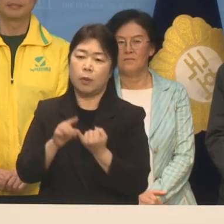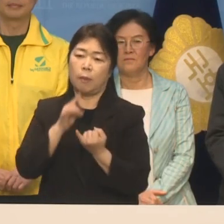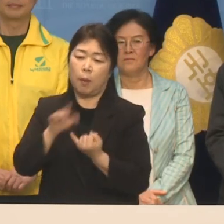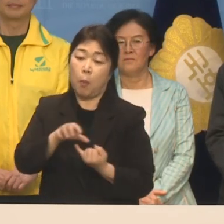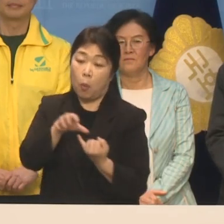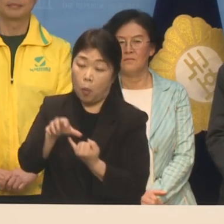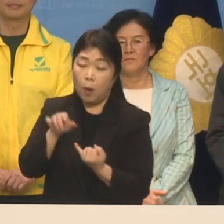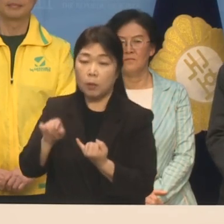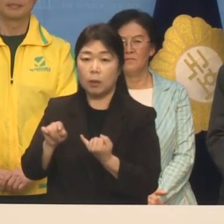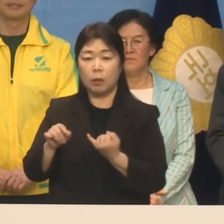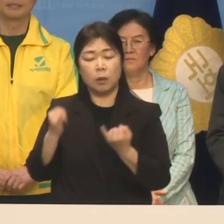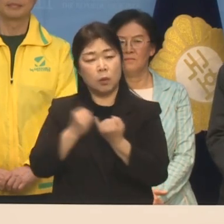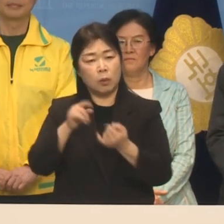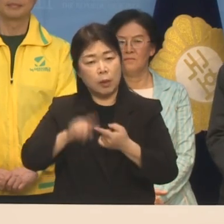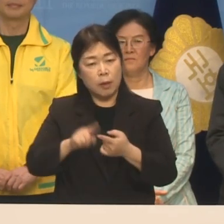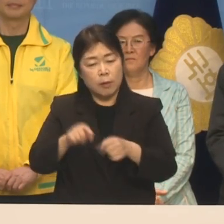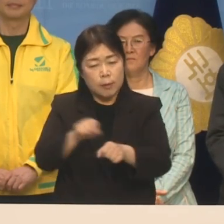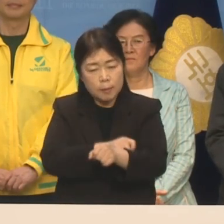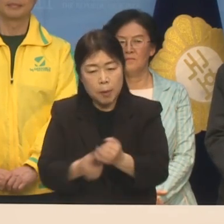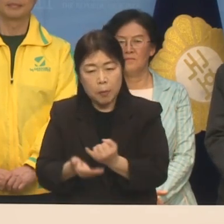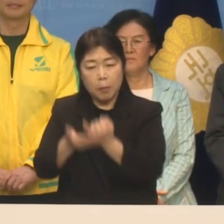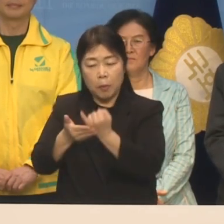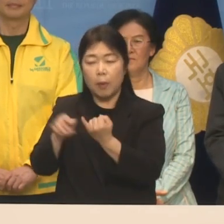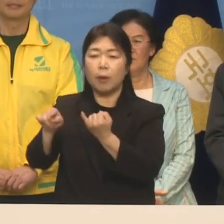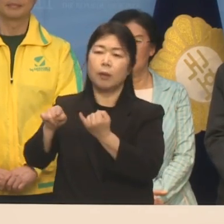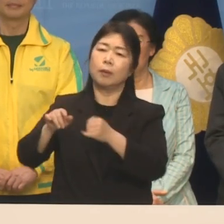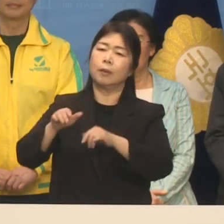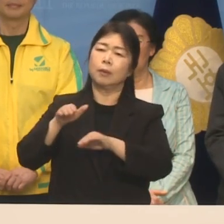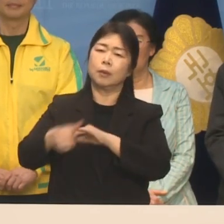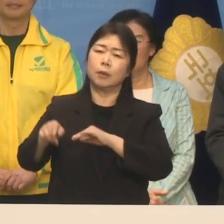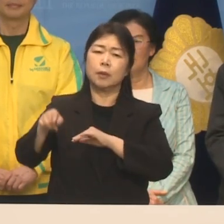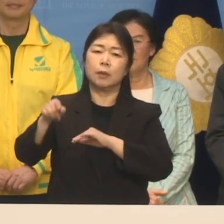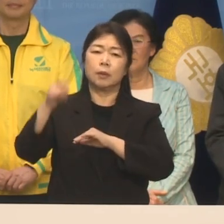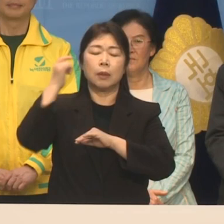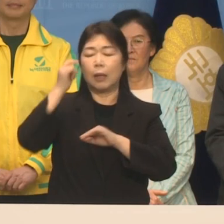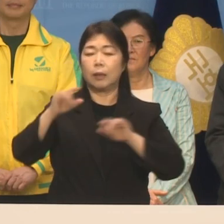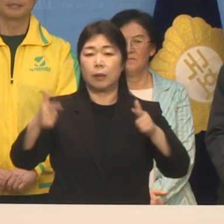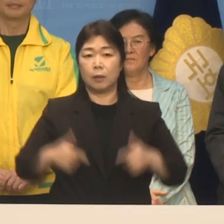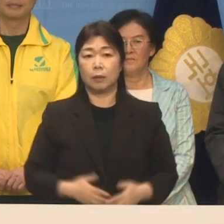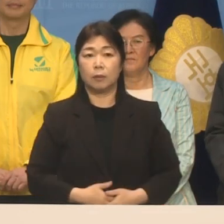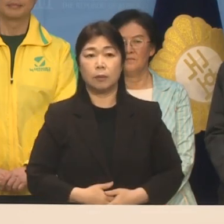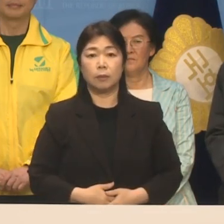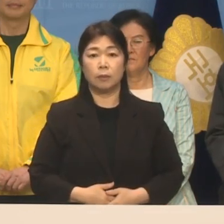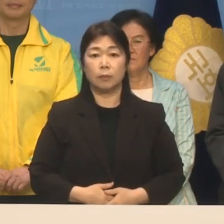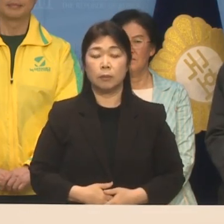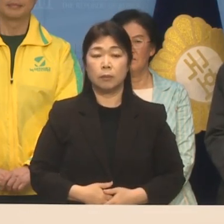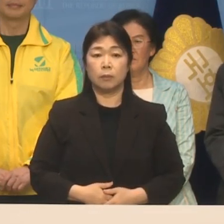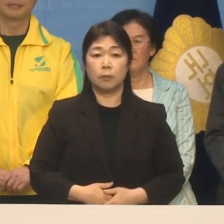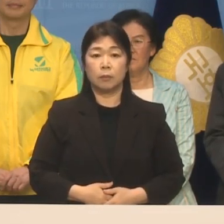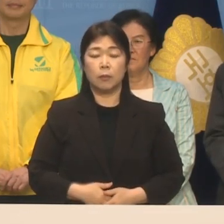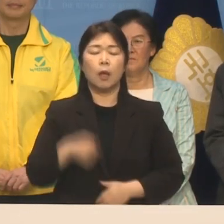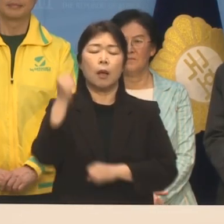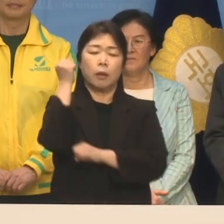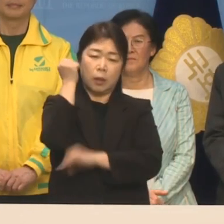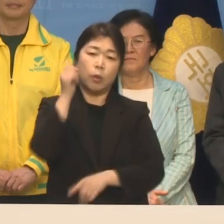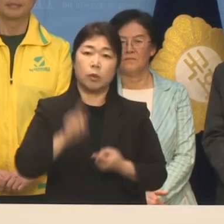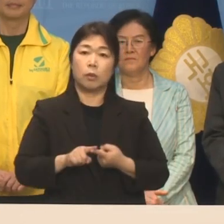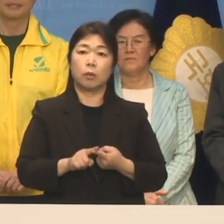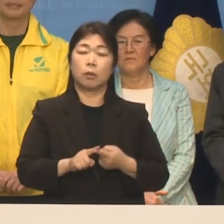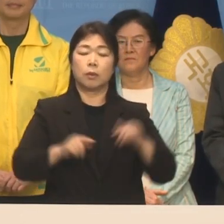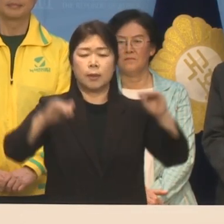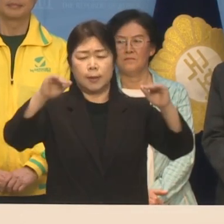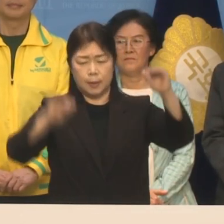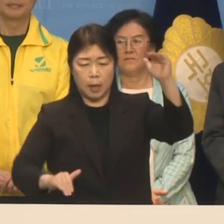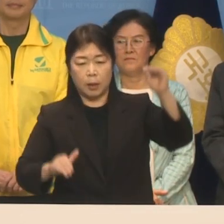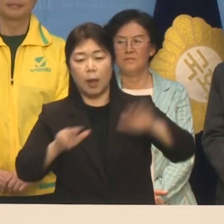보호하거나 아니면 여성에 대한 특별 대우라고 하는 것에 대한 예상을 배정하는 것이 아니라 근본적인 격차 해소를